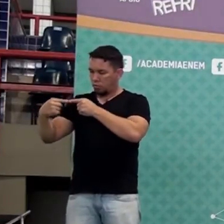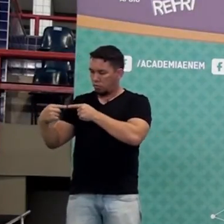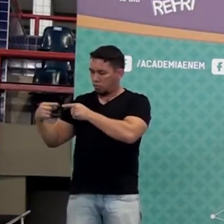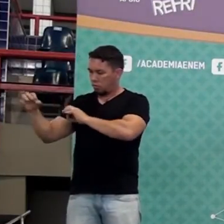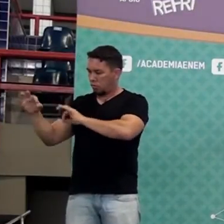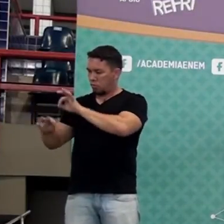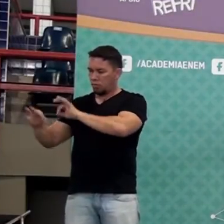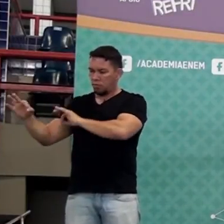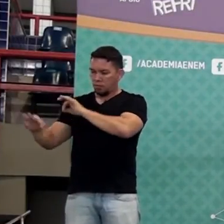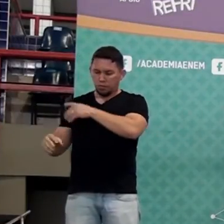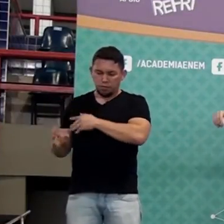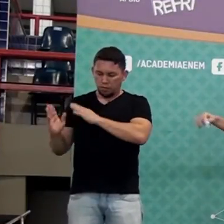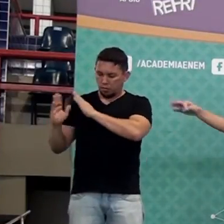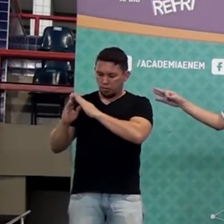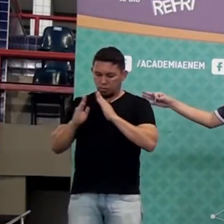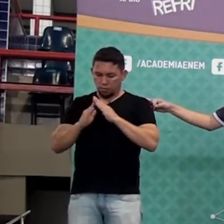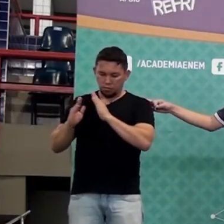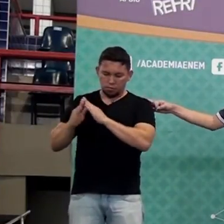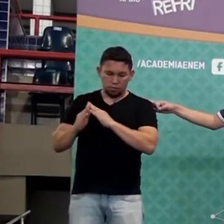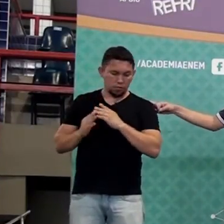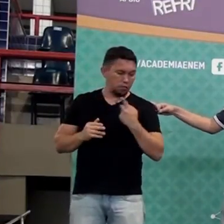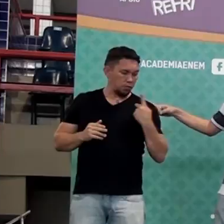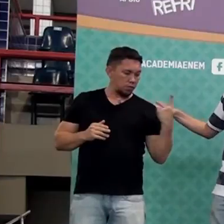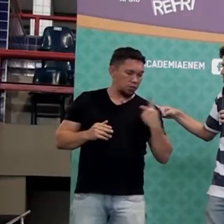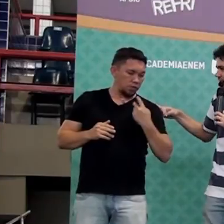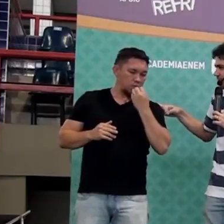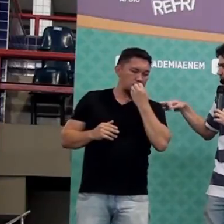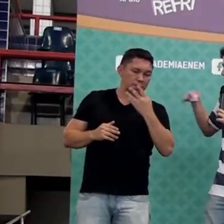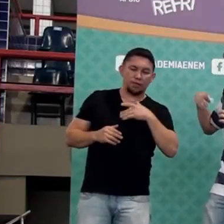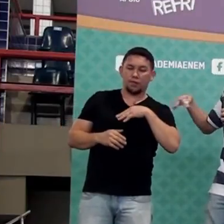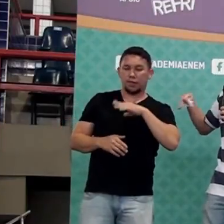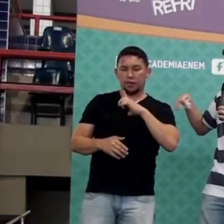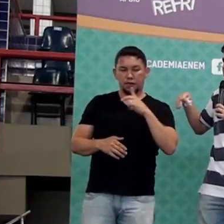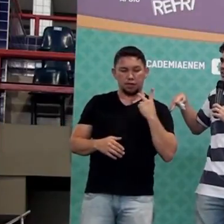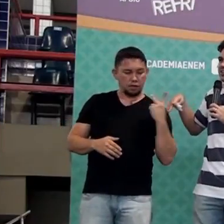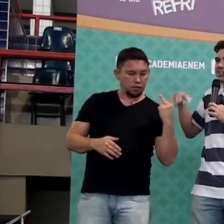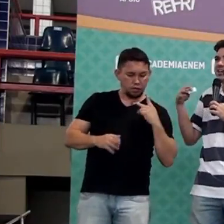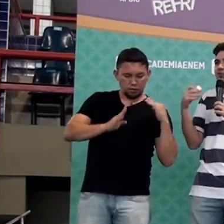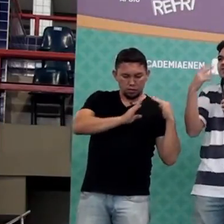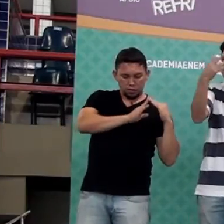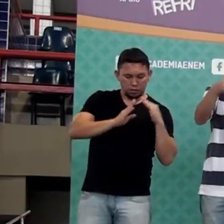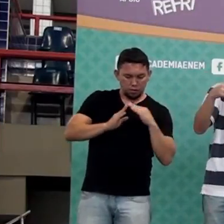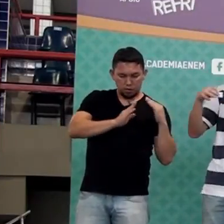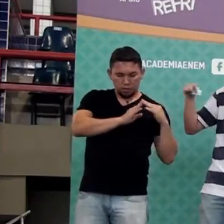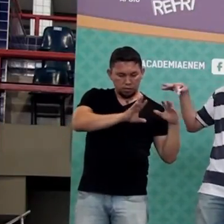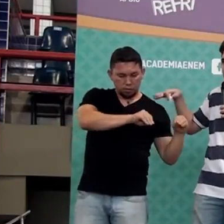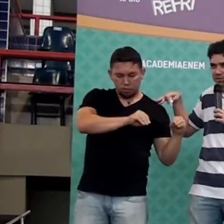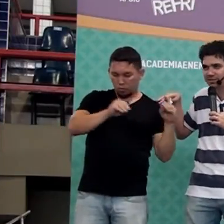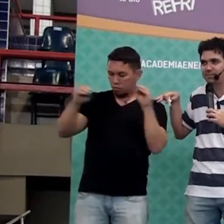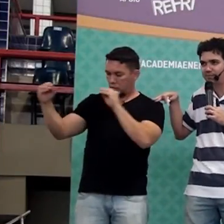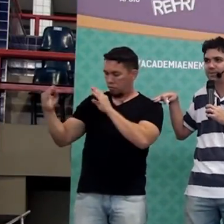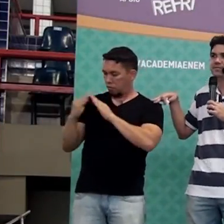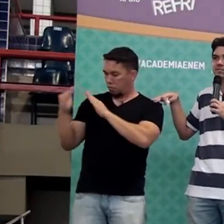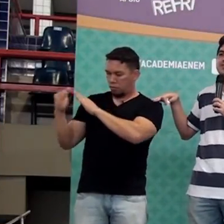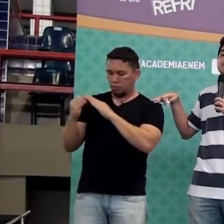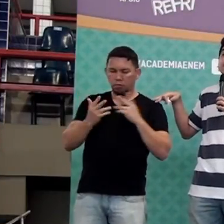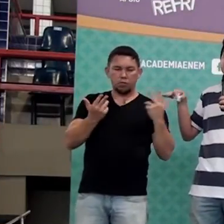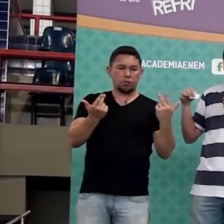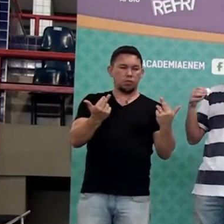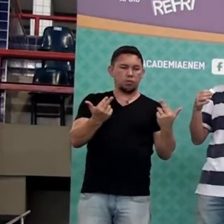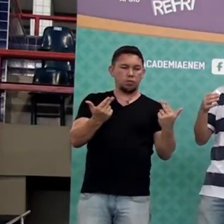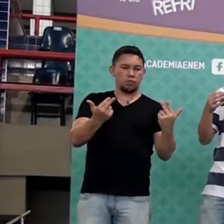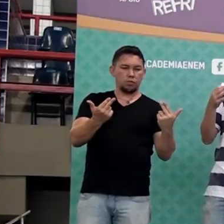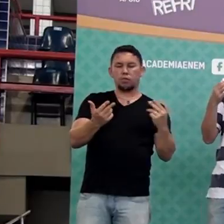casa. O meu vizinho, pode ser gente boa, pode não ser, mas o meu mesmo vizinho aqui, na nova cidade, ele vai continuar sendo meu mesmo